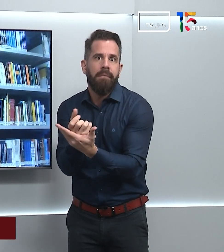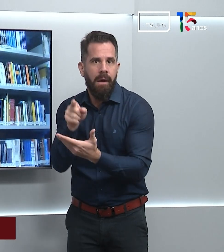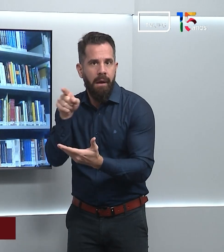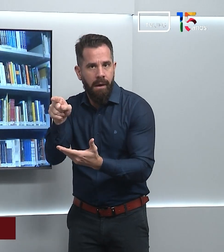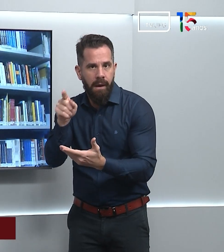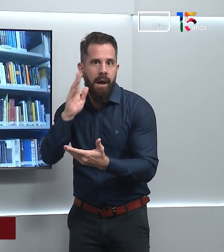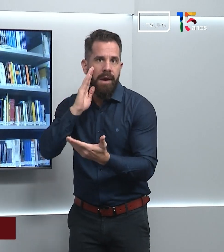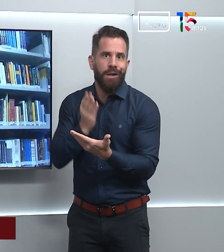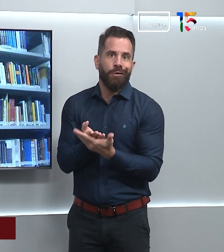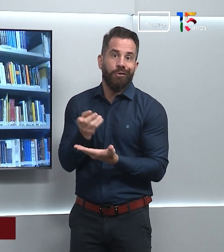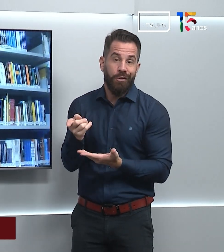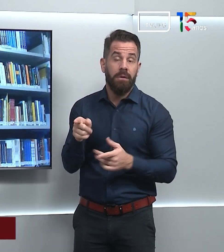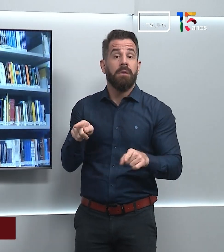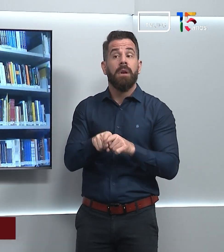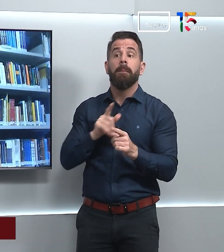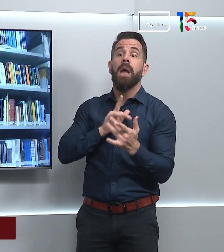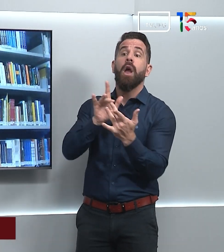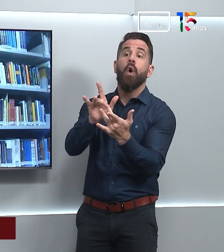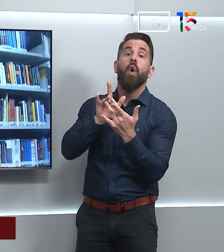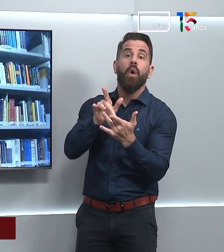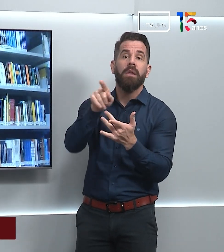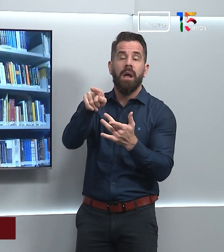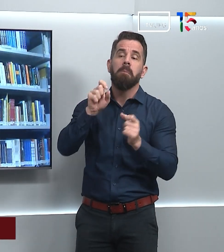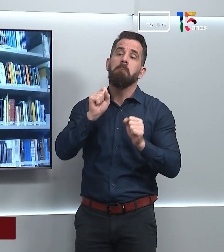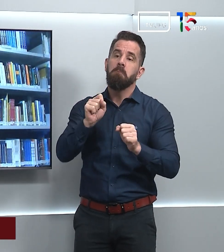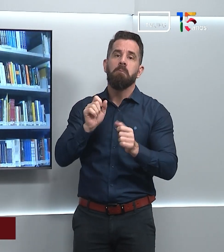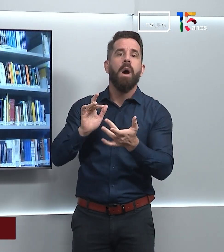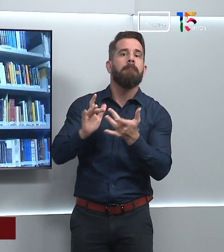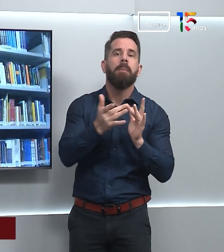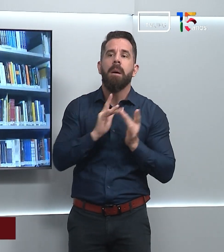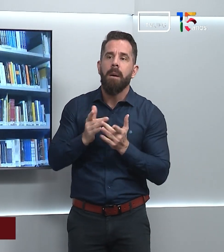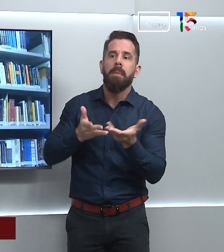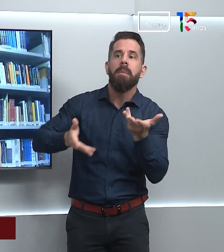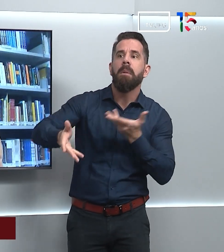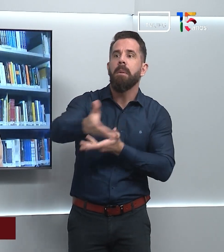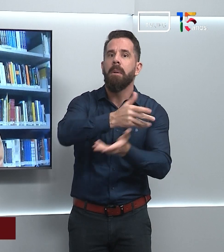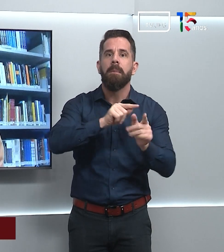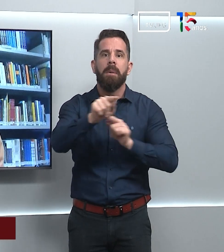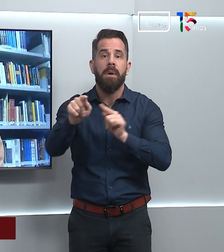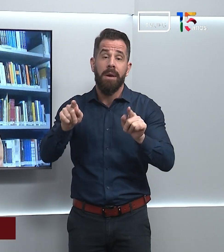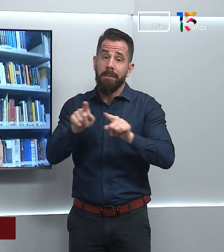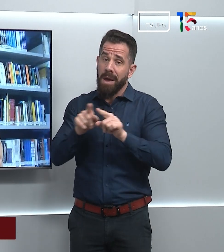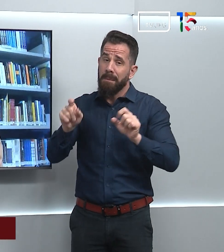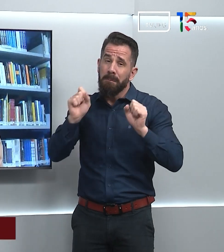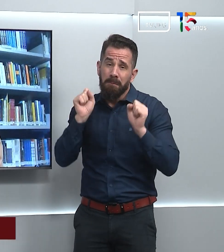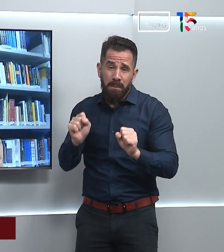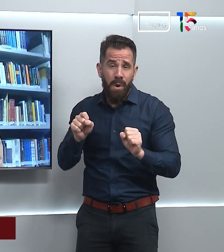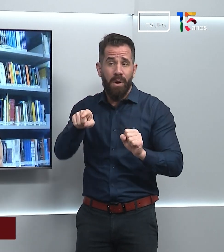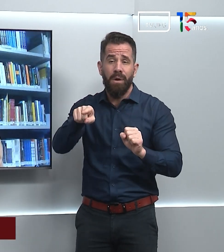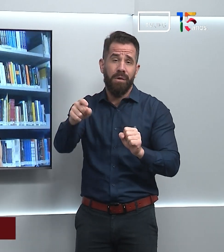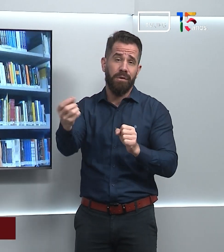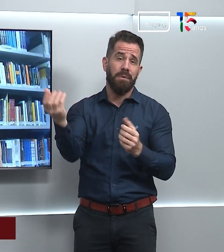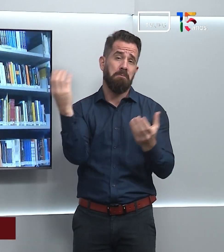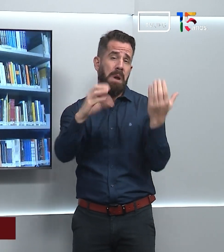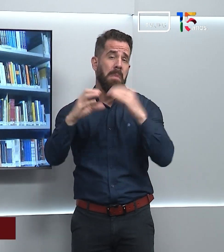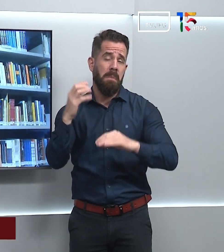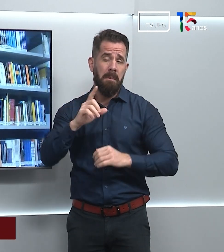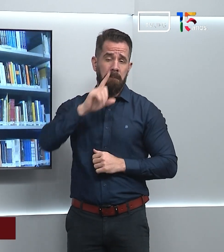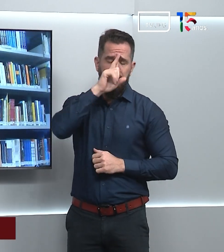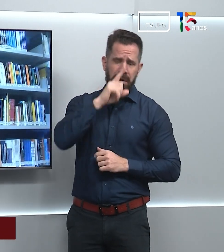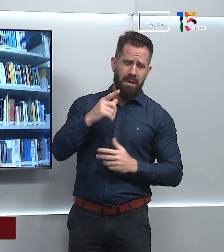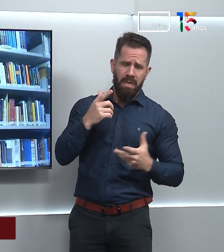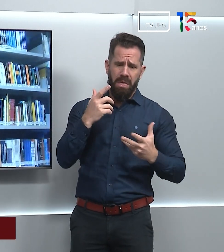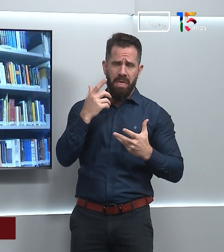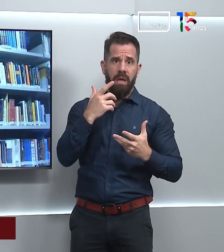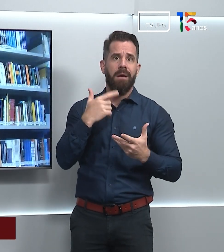pode criar, né, uma rede de discussão, mas ela também pode entrar em contato com pessoas desconhecidas que colocam algum perigo. Então, é